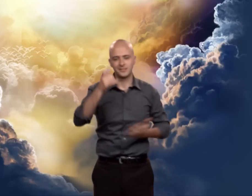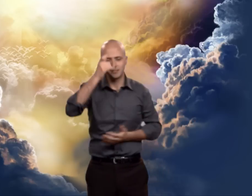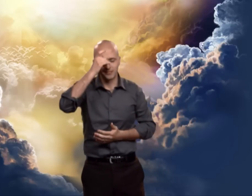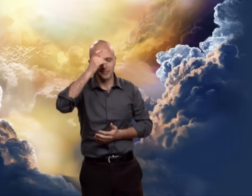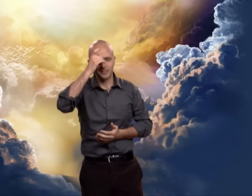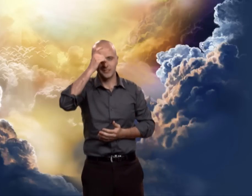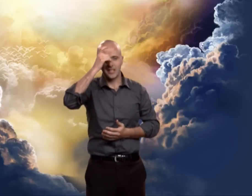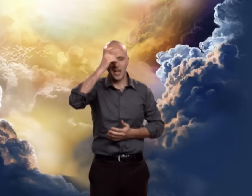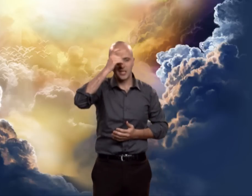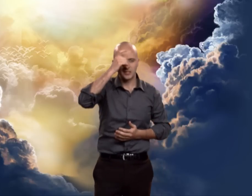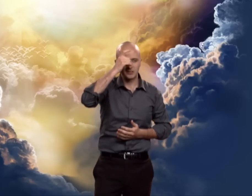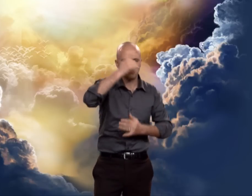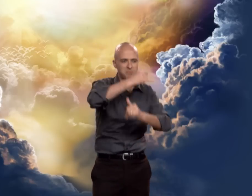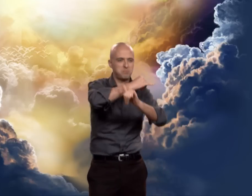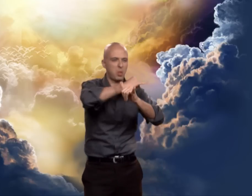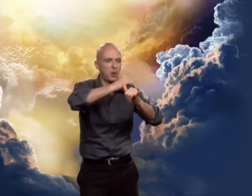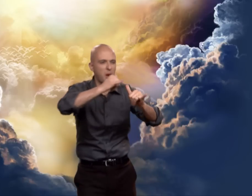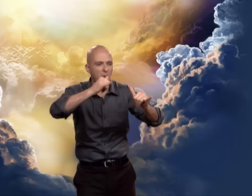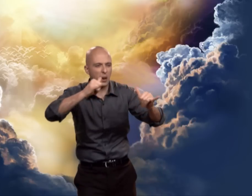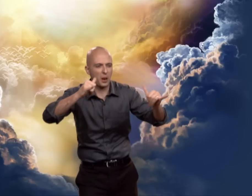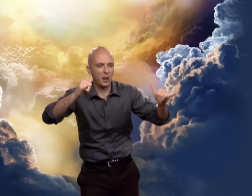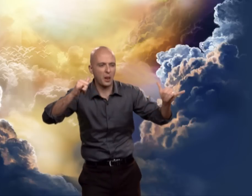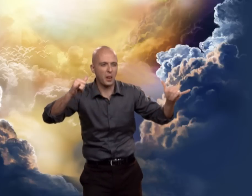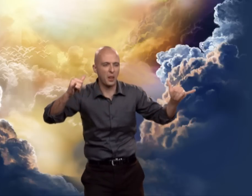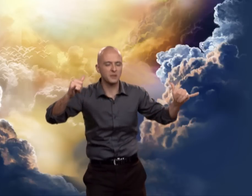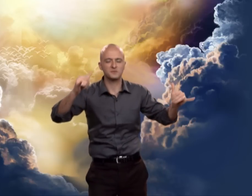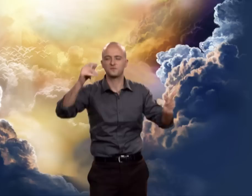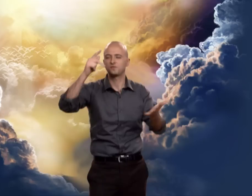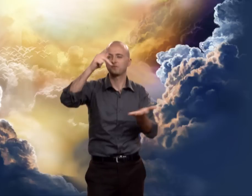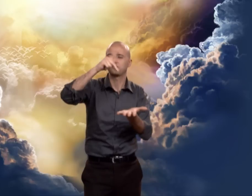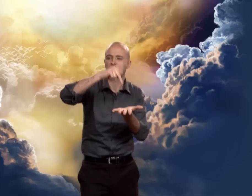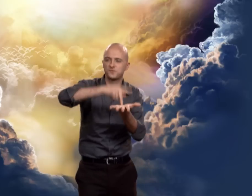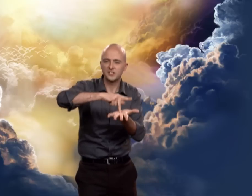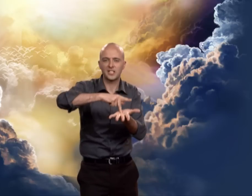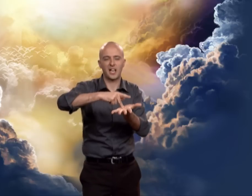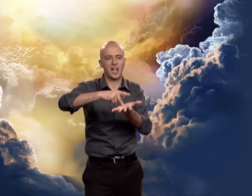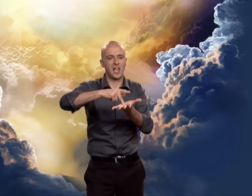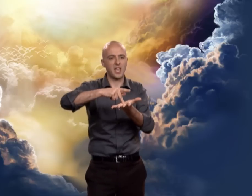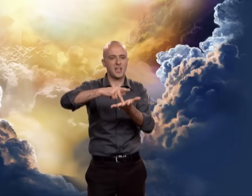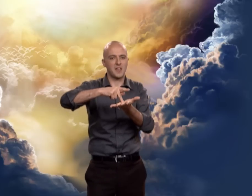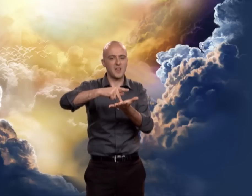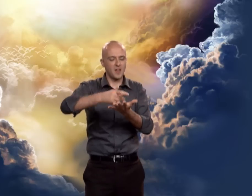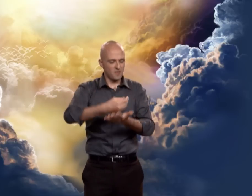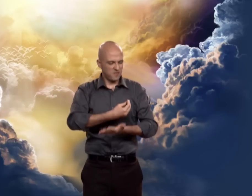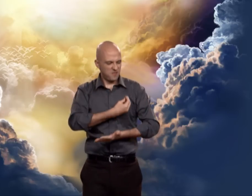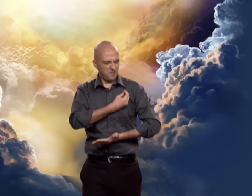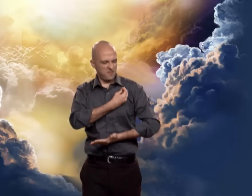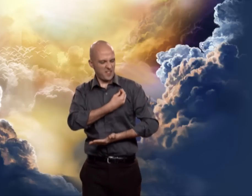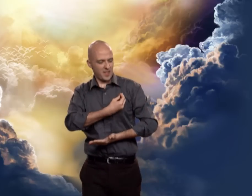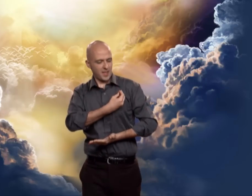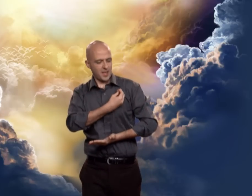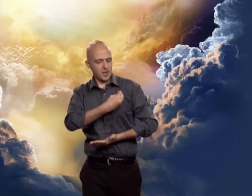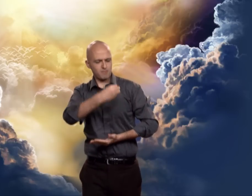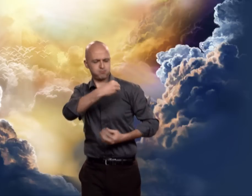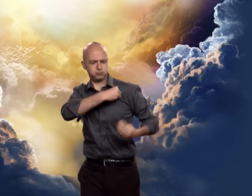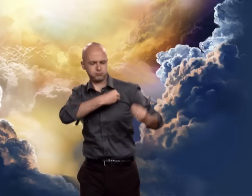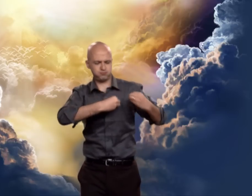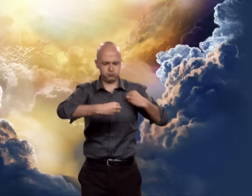crueldade selvagem? Não, esse não é o ensino da palavra de Deus. Juro pela minha vida, palavra